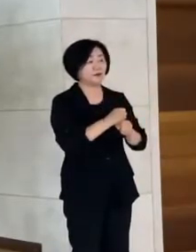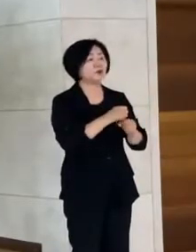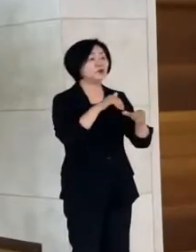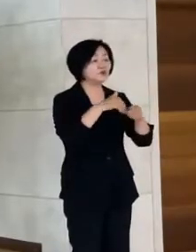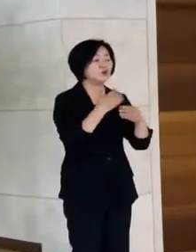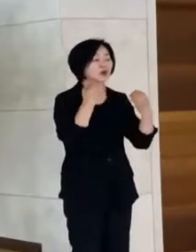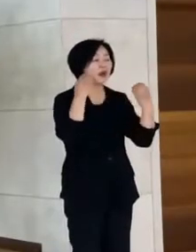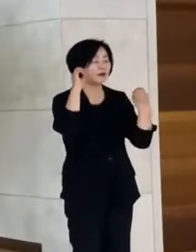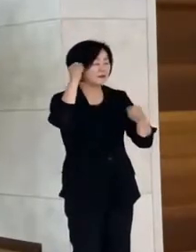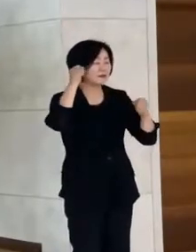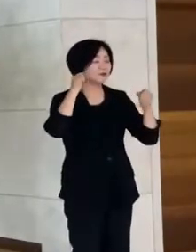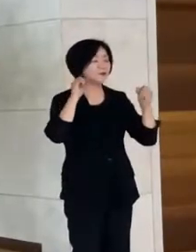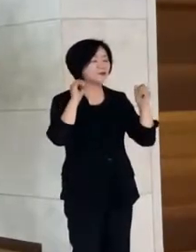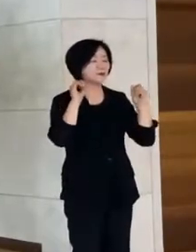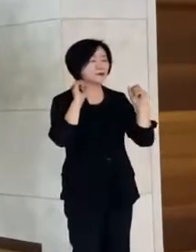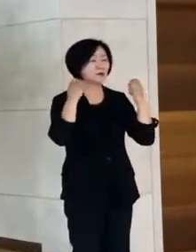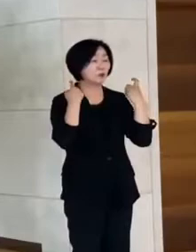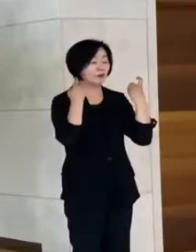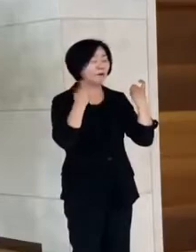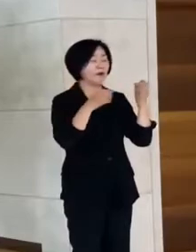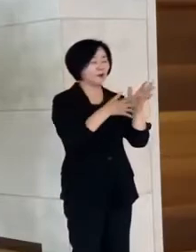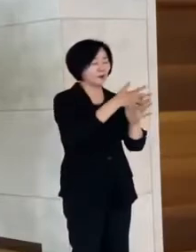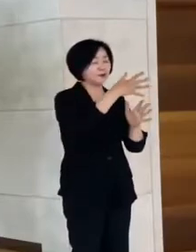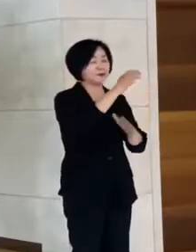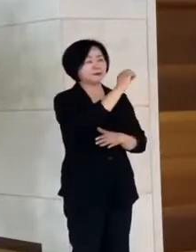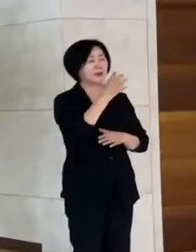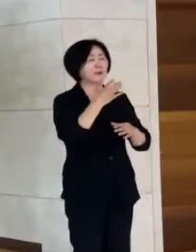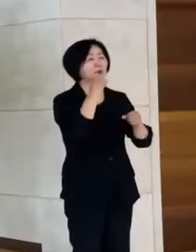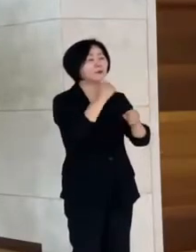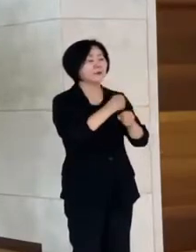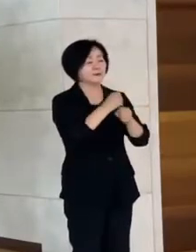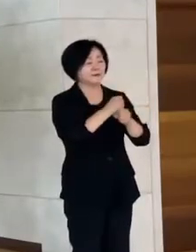문화예술 관광도시 양평을 완성하겠습니다.